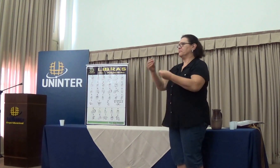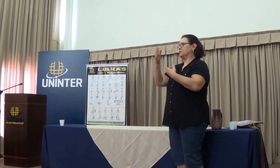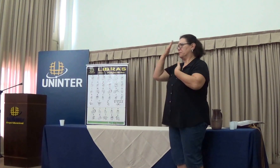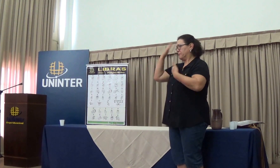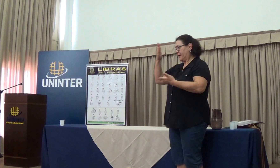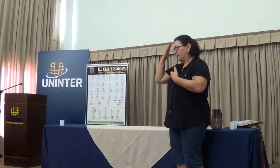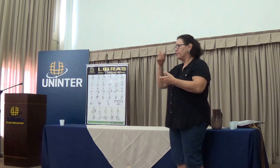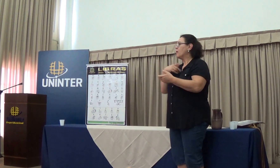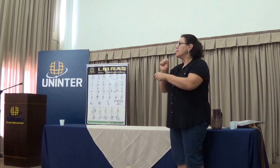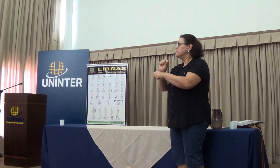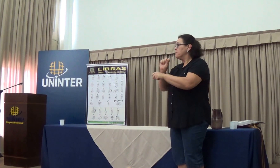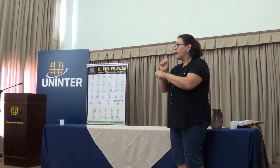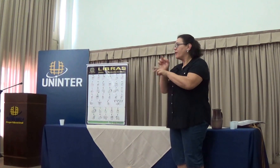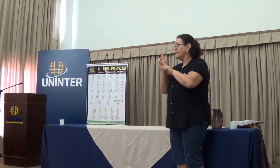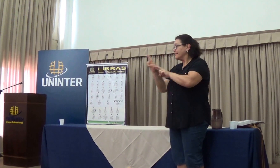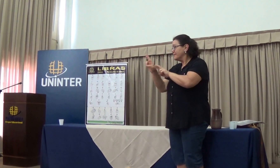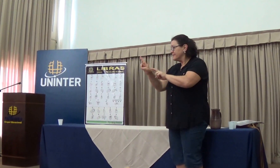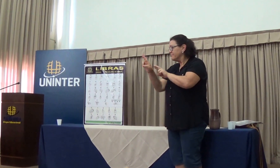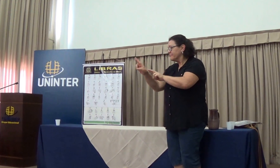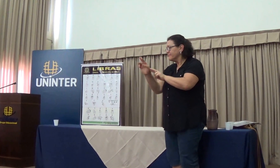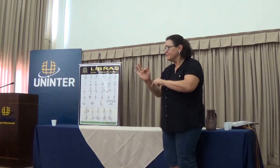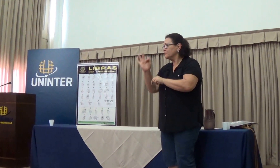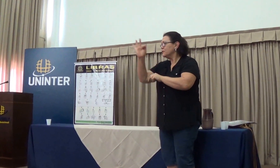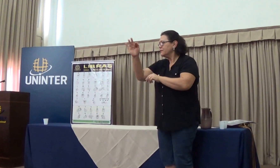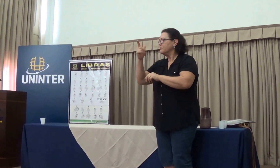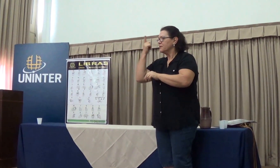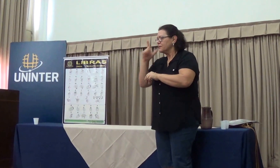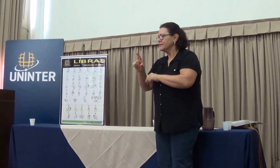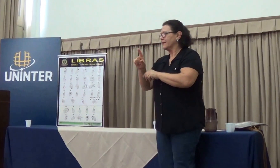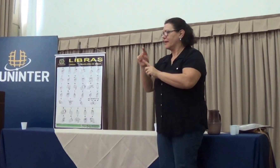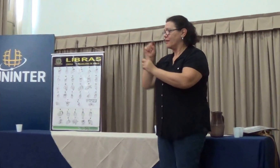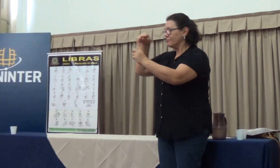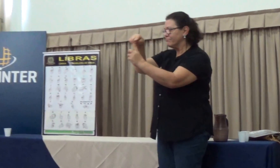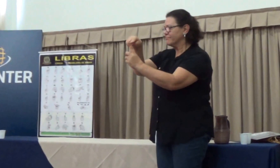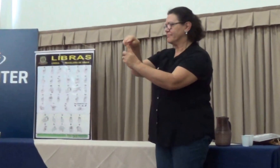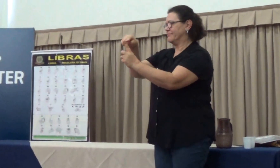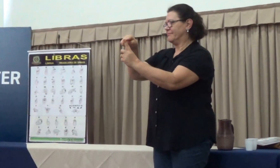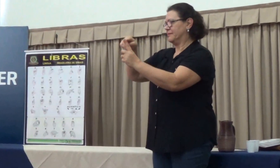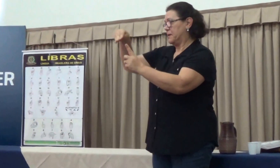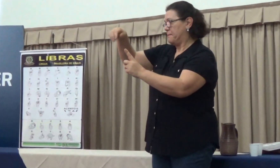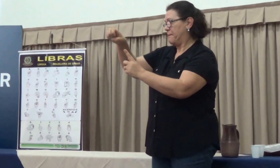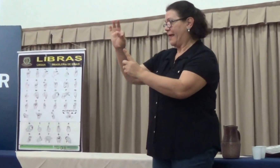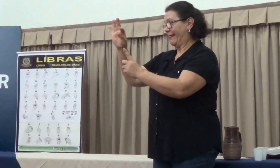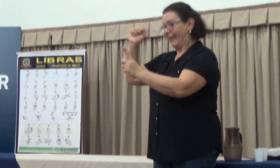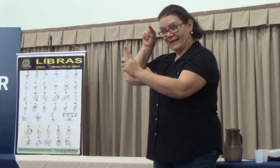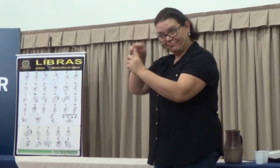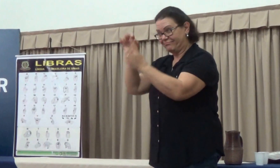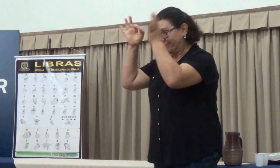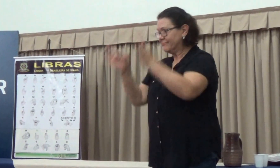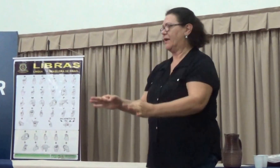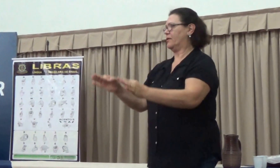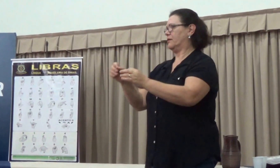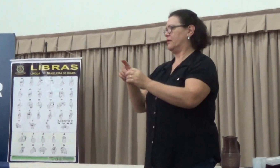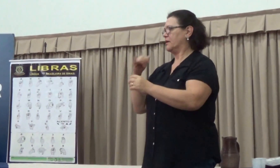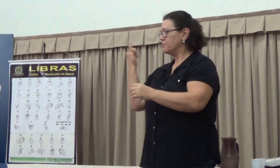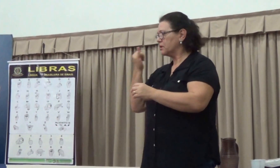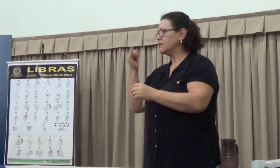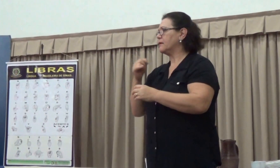a todas as pessoas que estão aqui participando Tomara que futuramente o nosso a nossa meta o